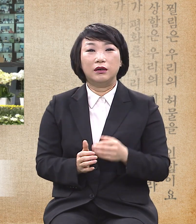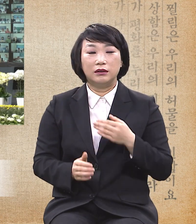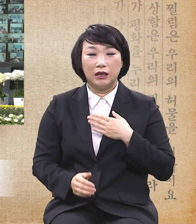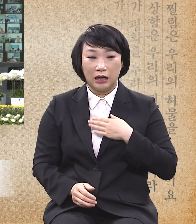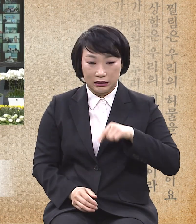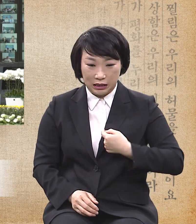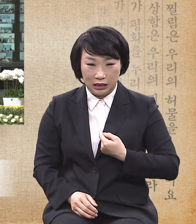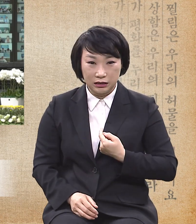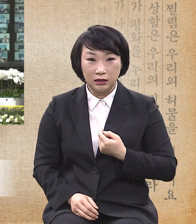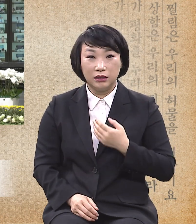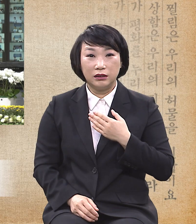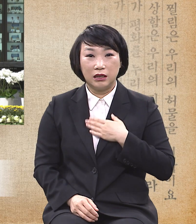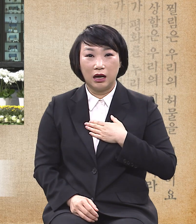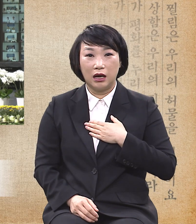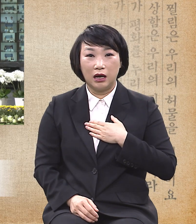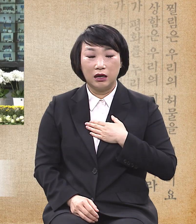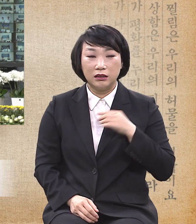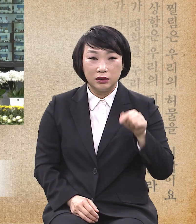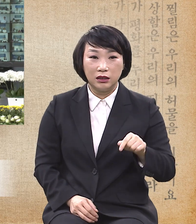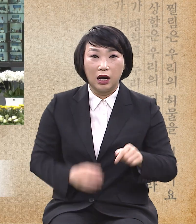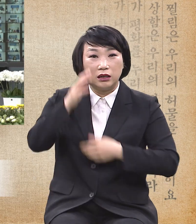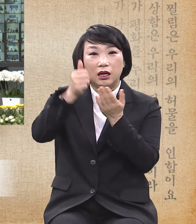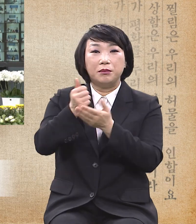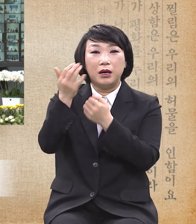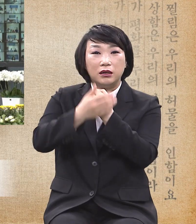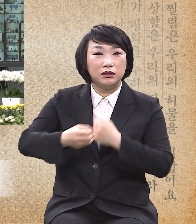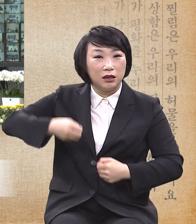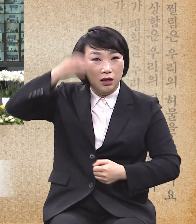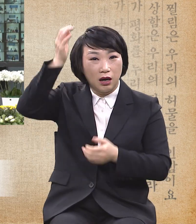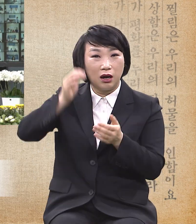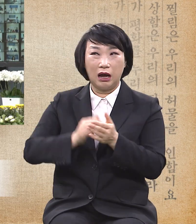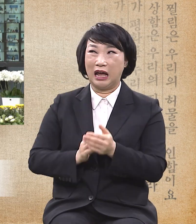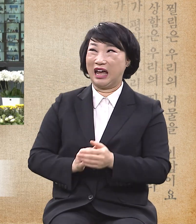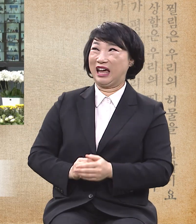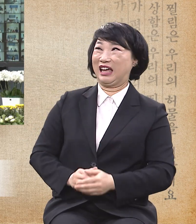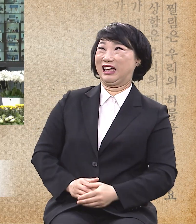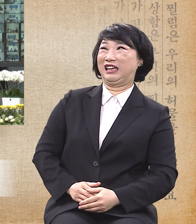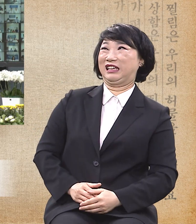자기 자신이 망각해버리고